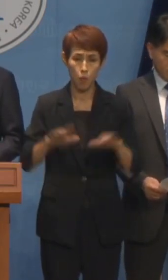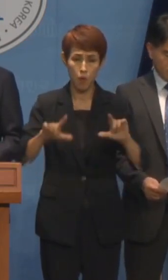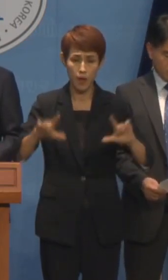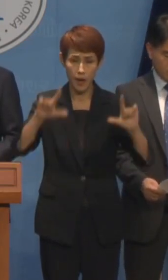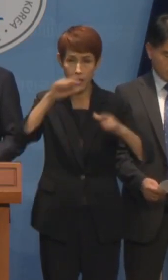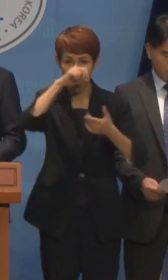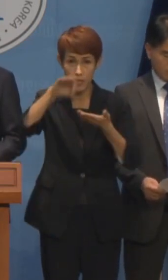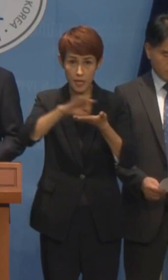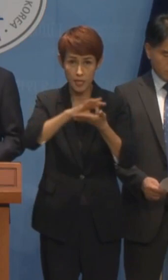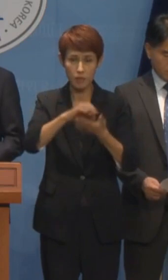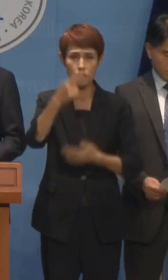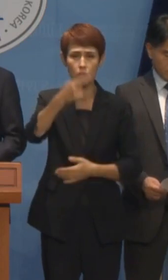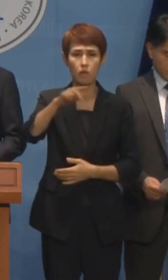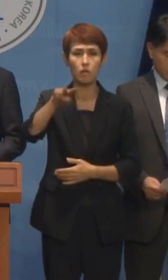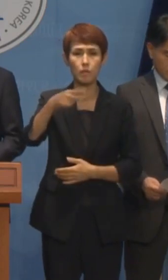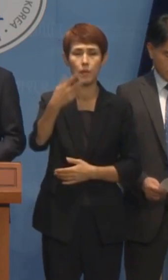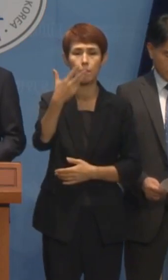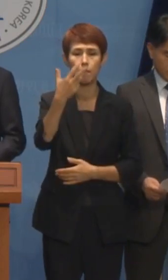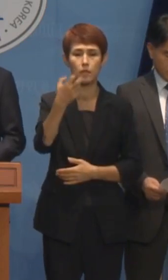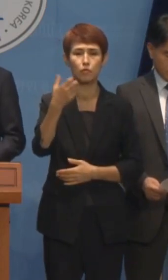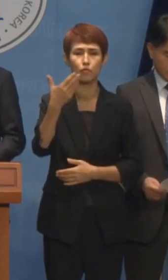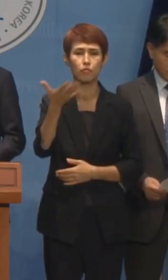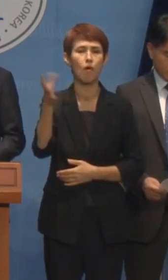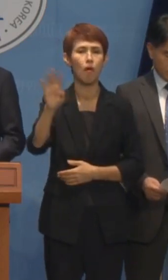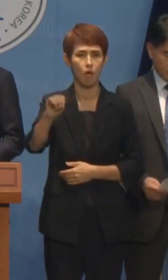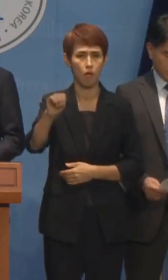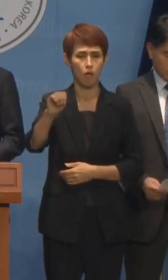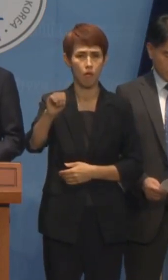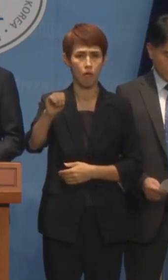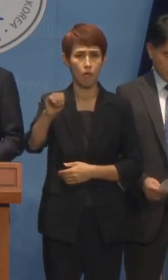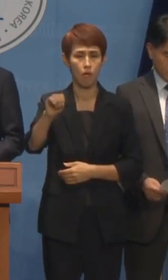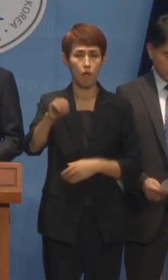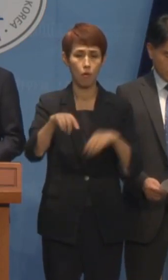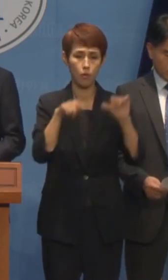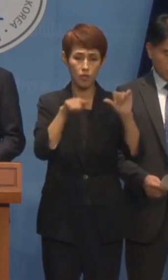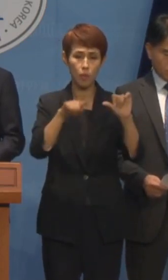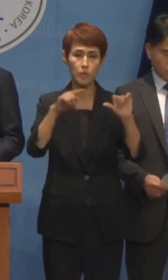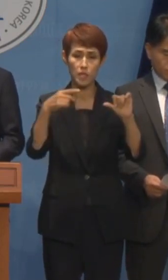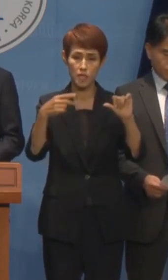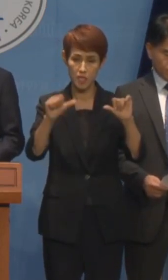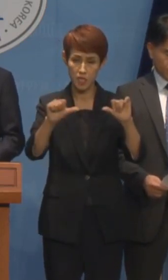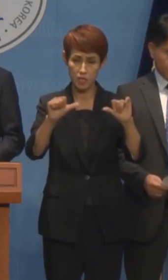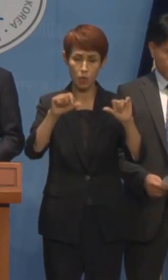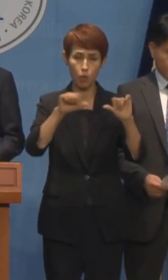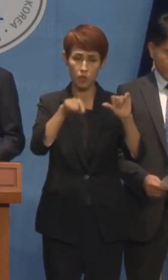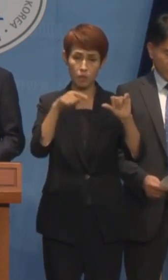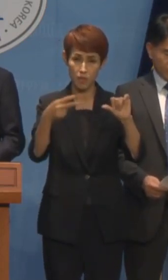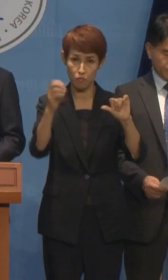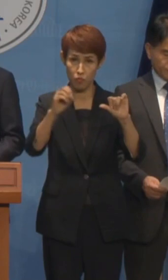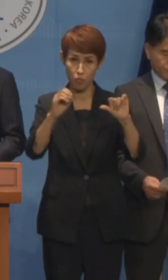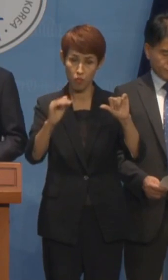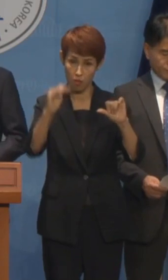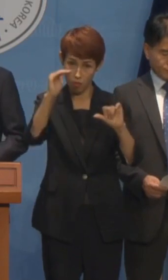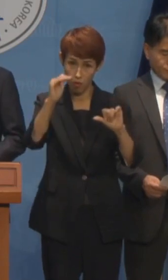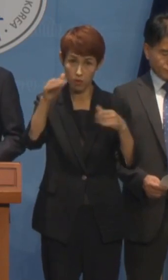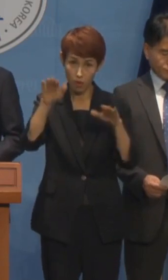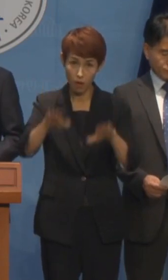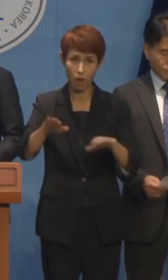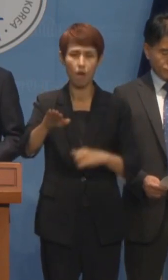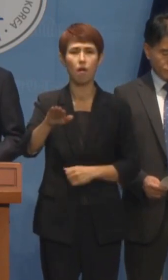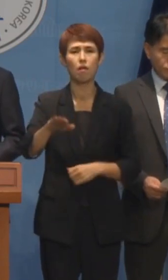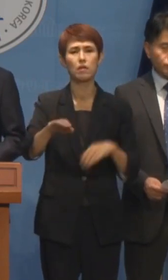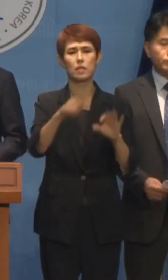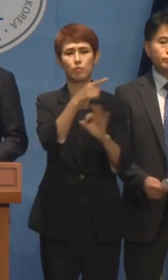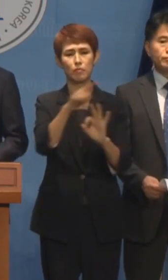예산안이 1,289억 원, 즉 5.2% 증가된 것에 비해 증액 규모 역시